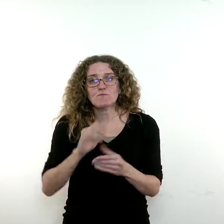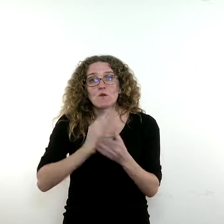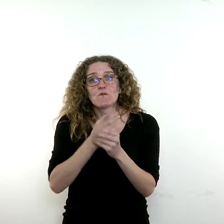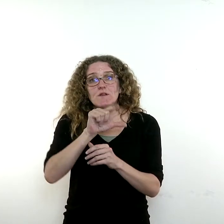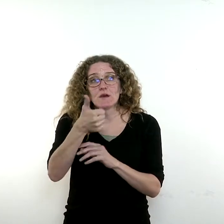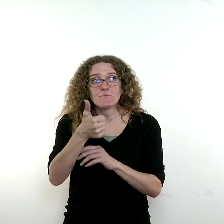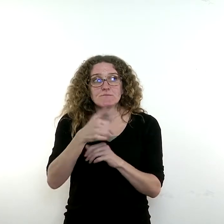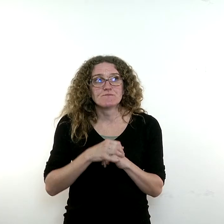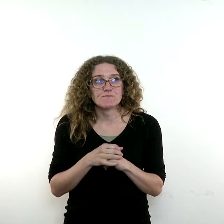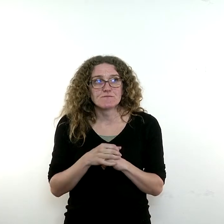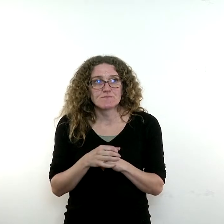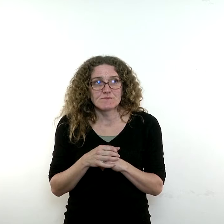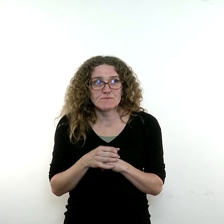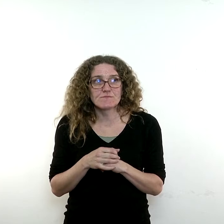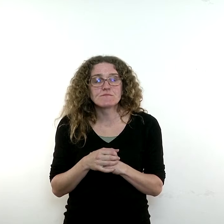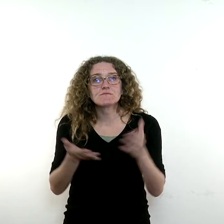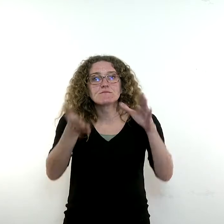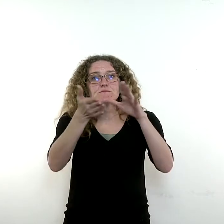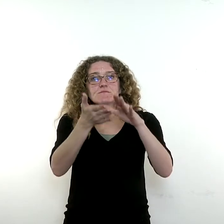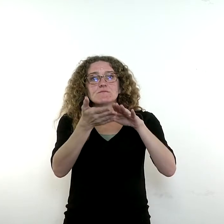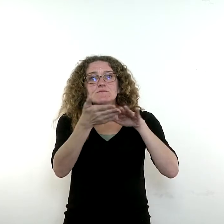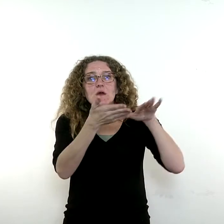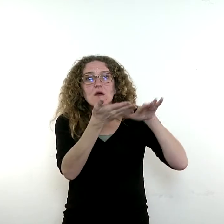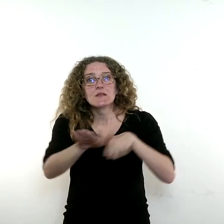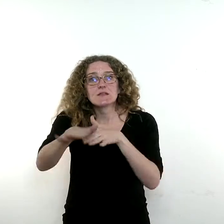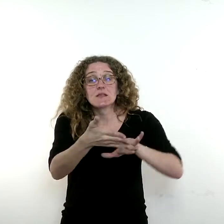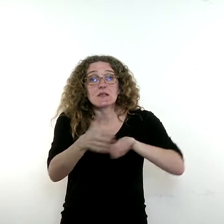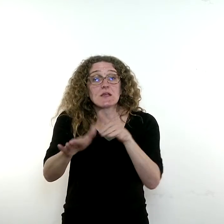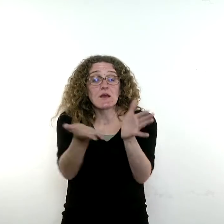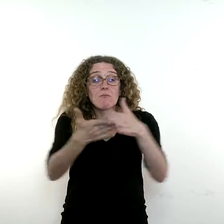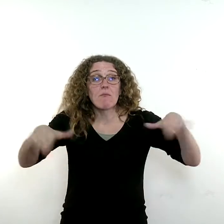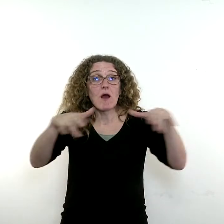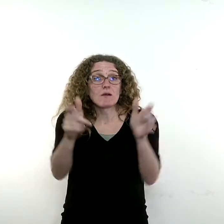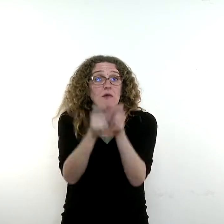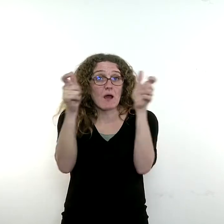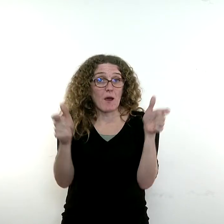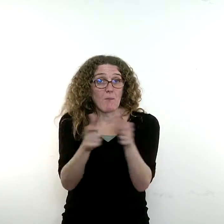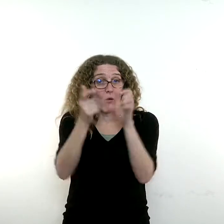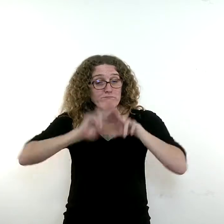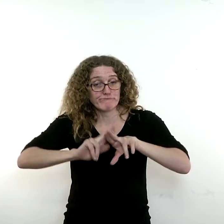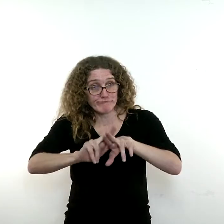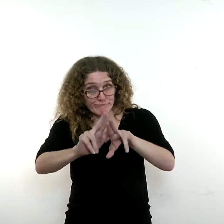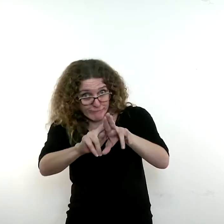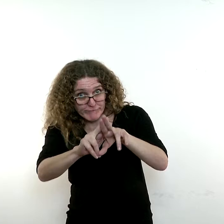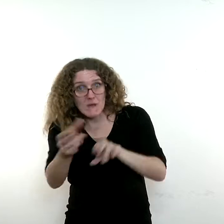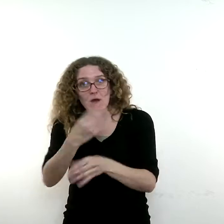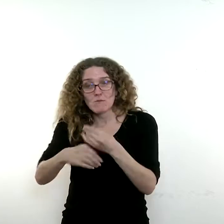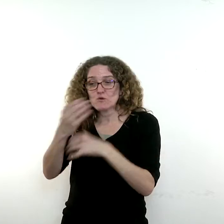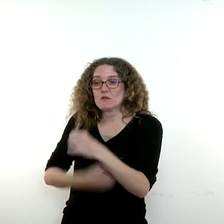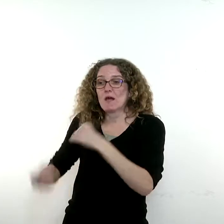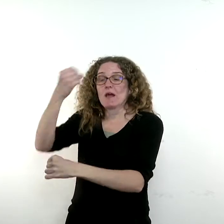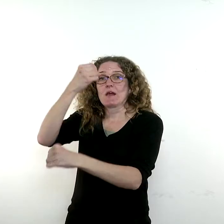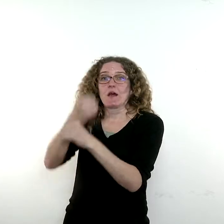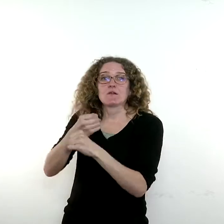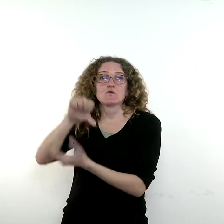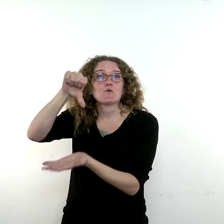21. Réhabilitation du skatepark de Gramont et création d'un centre d'entraînement BMX